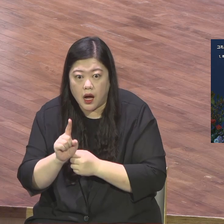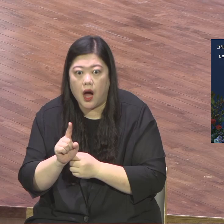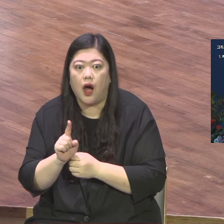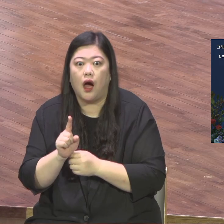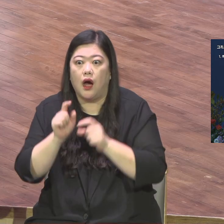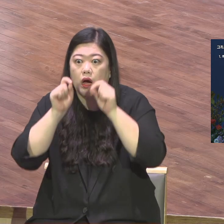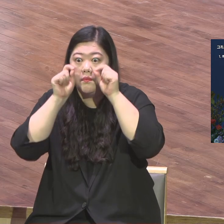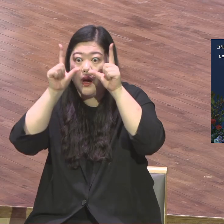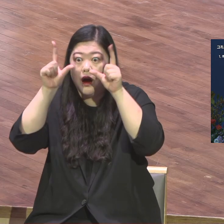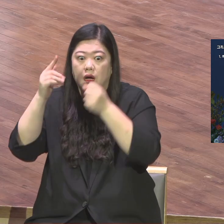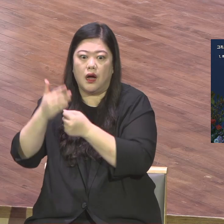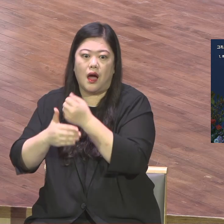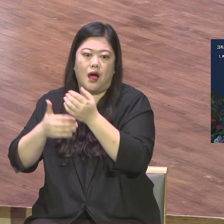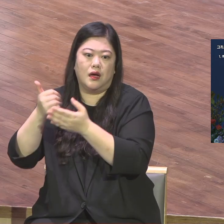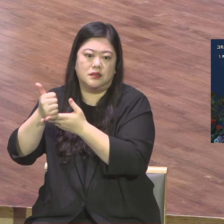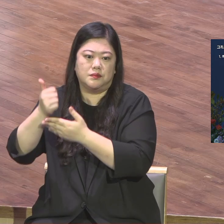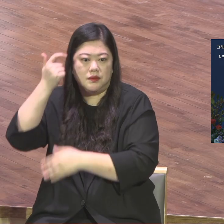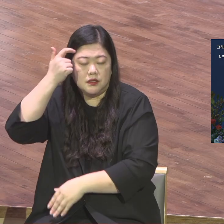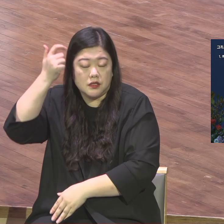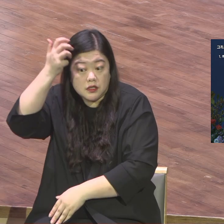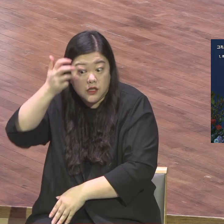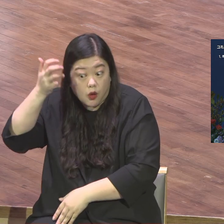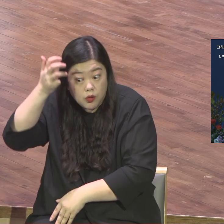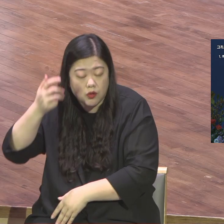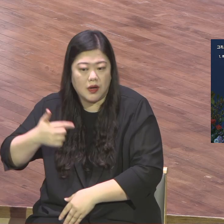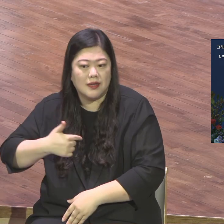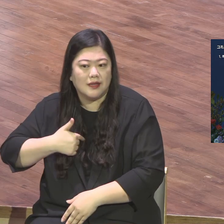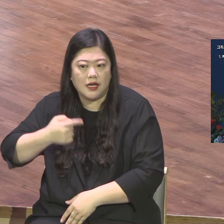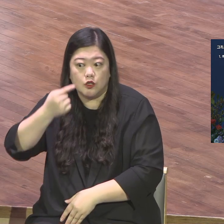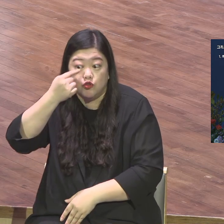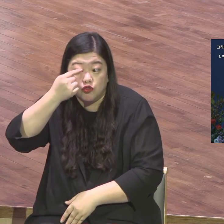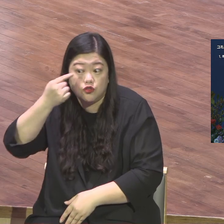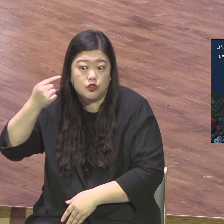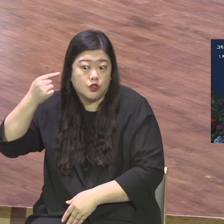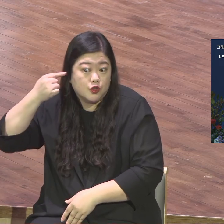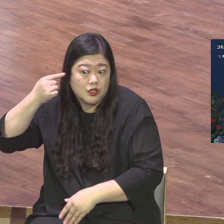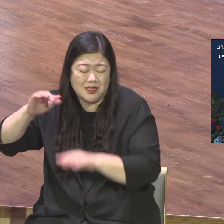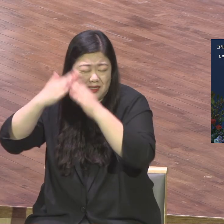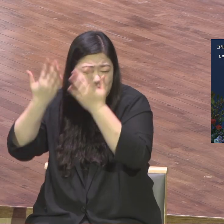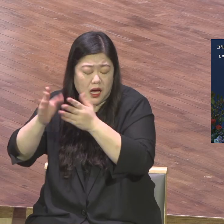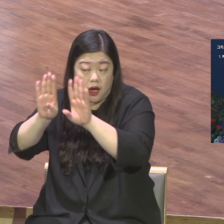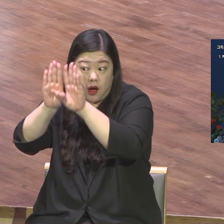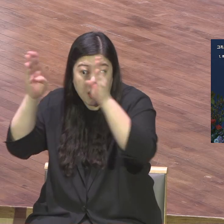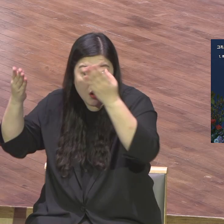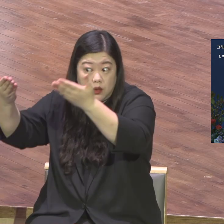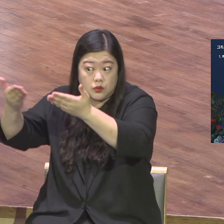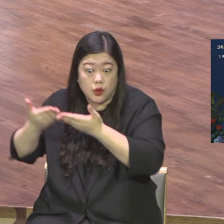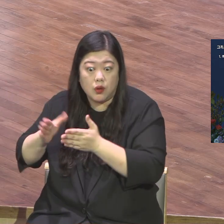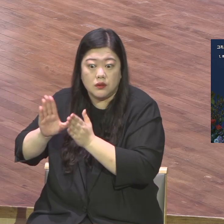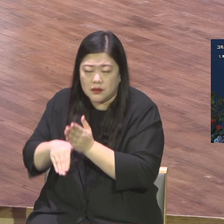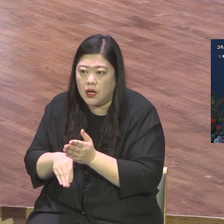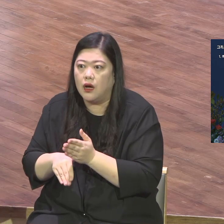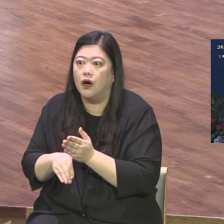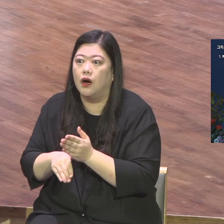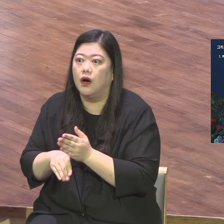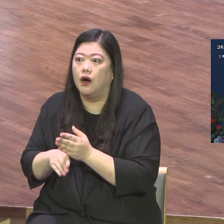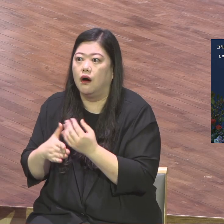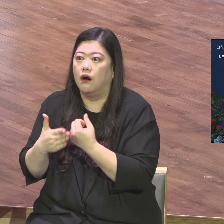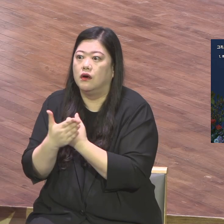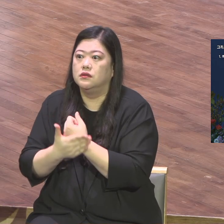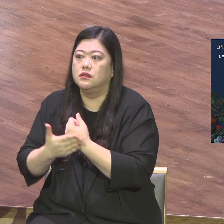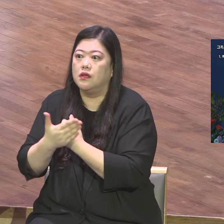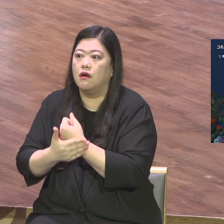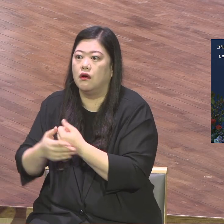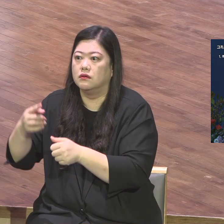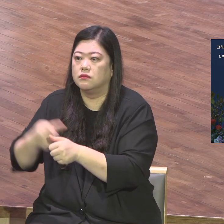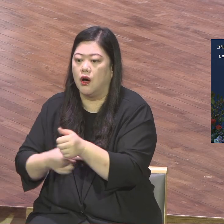영적 진리를 깨닫게 하여 주옵소서. 성령이 깨닫게 안 해주면 은혜 하나도 못 받습니다. 지식적으로 앉아있으면 세상 머리 가지고